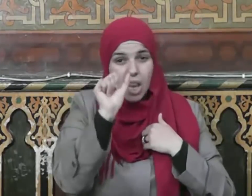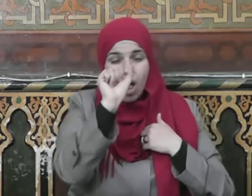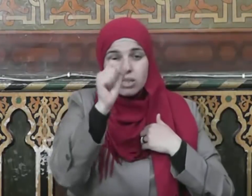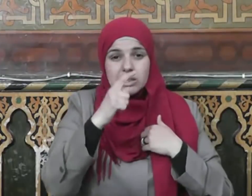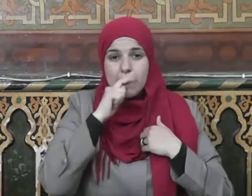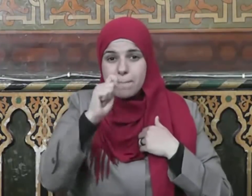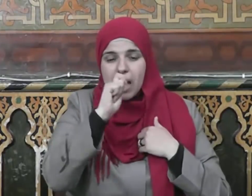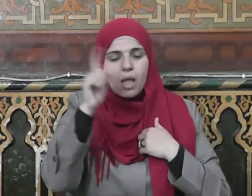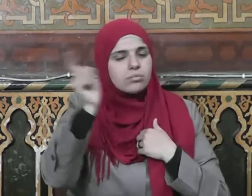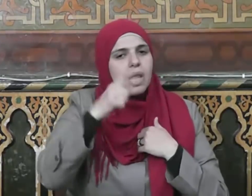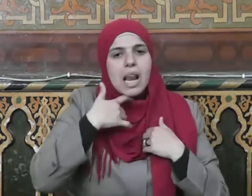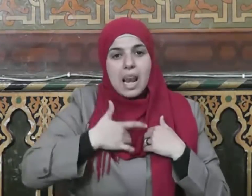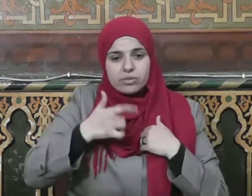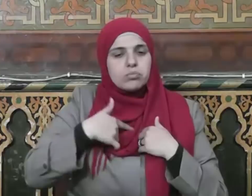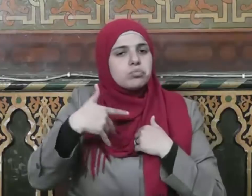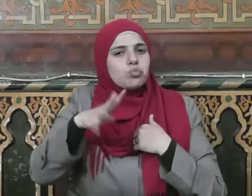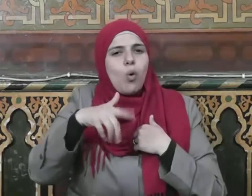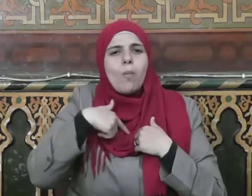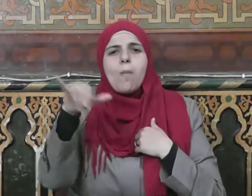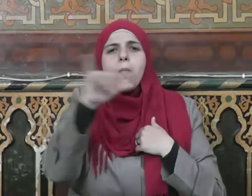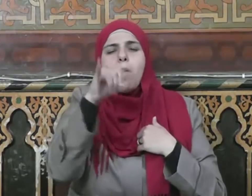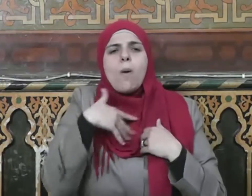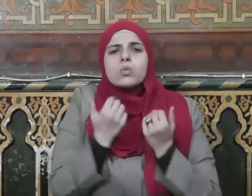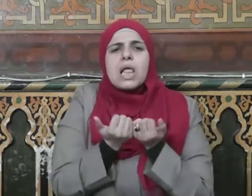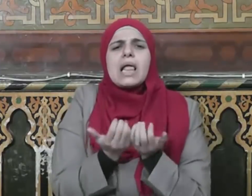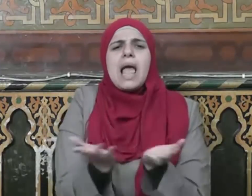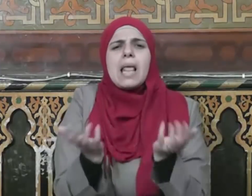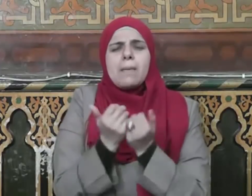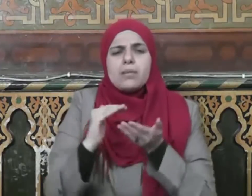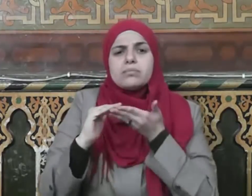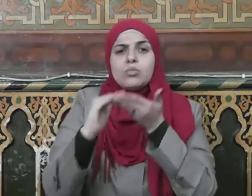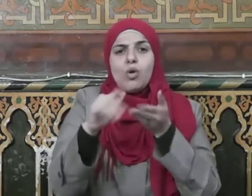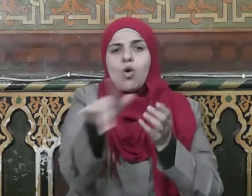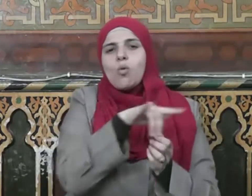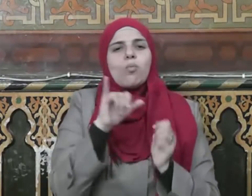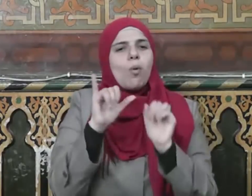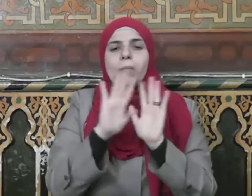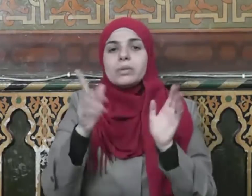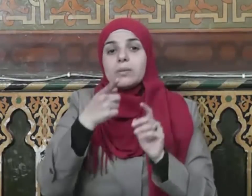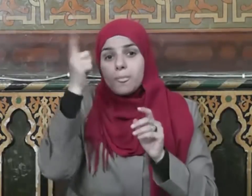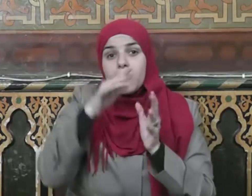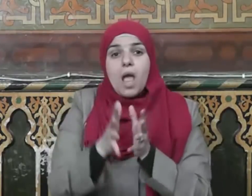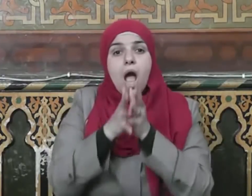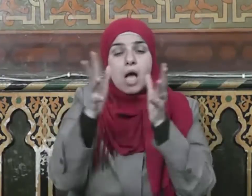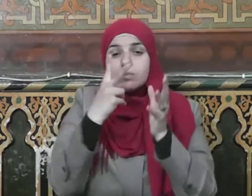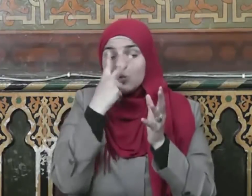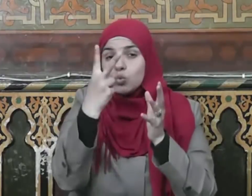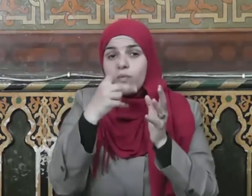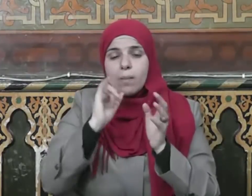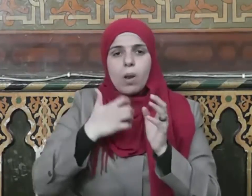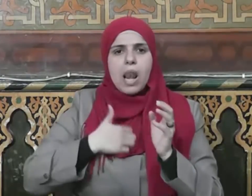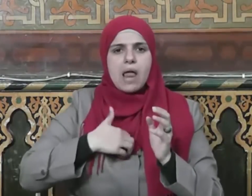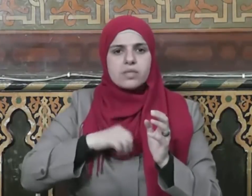بالنفس أقصى غاية الجود. وإن من أعظم صور الكرم بالنفس ما يبذله